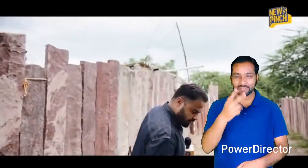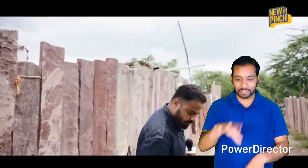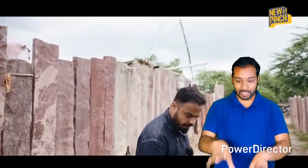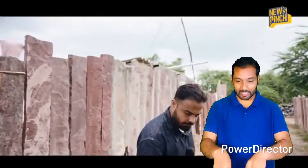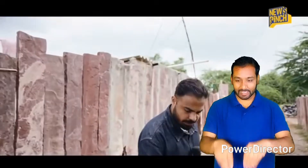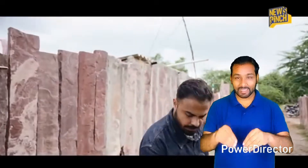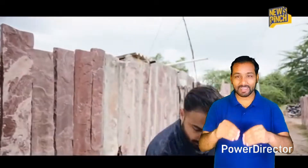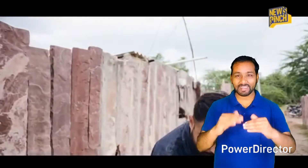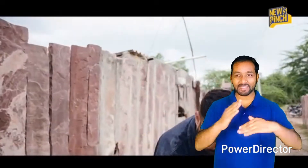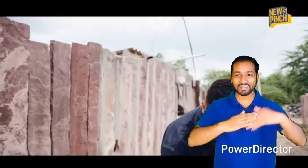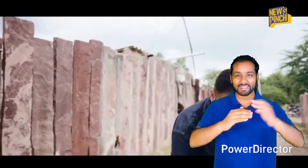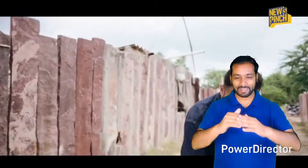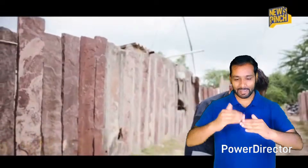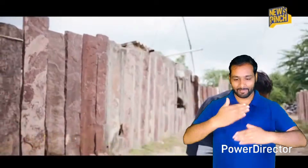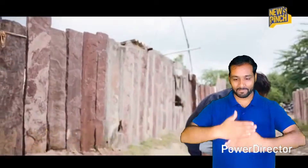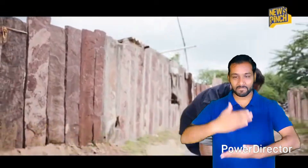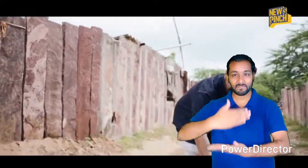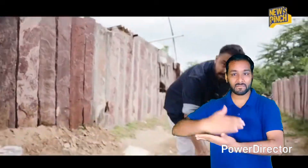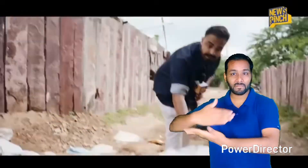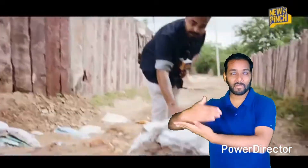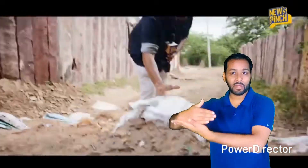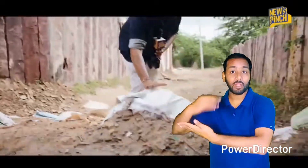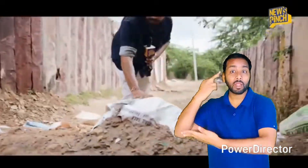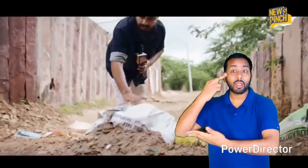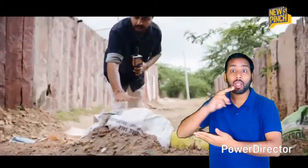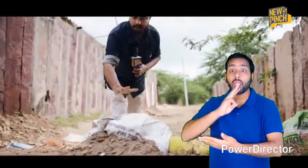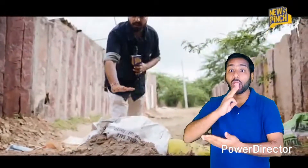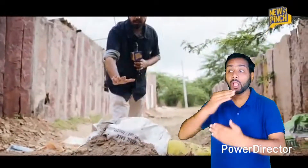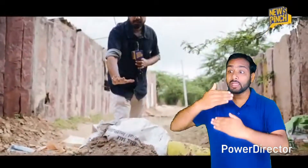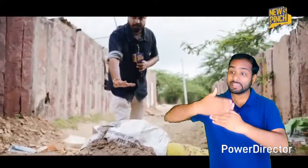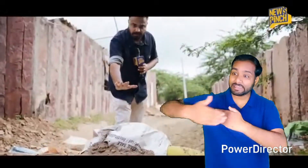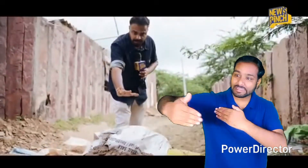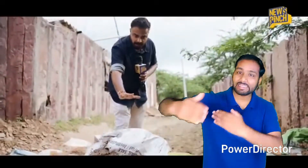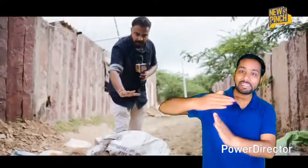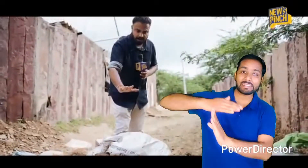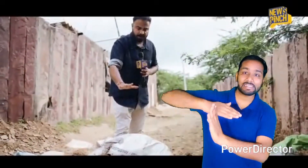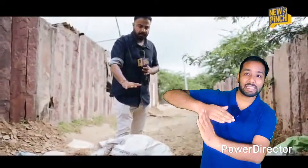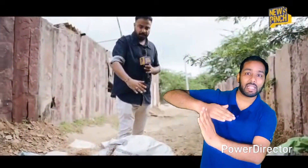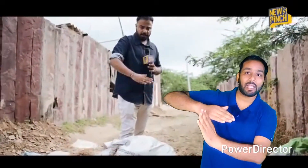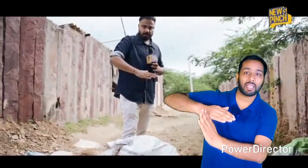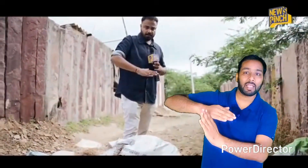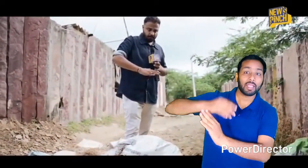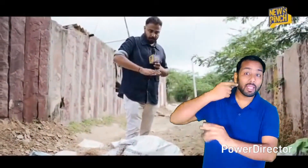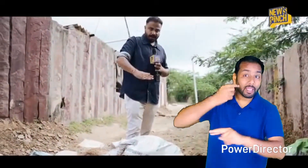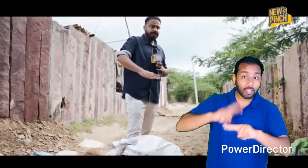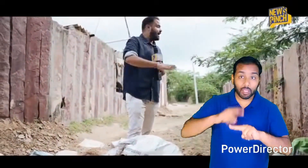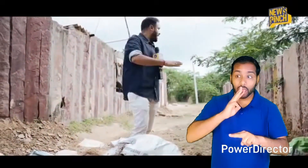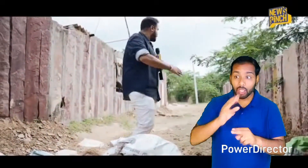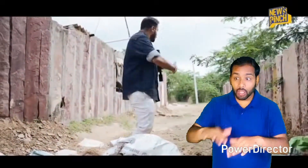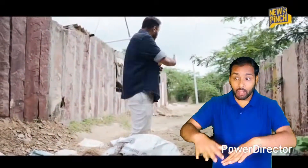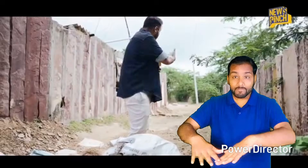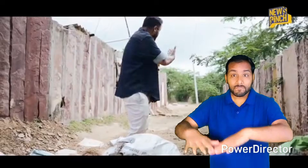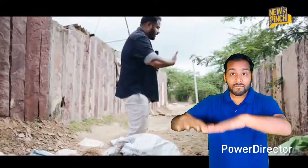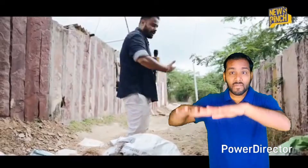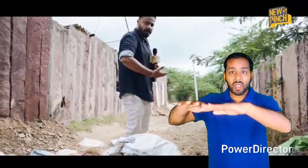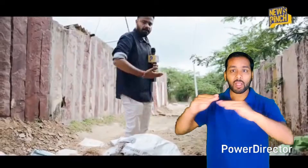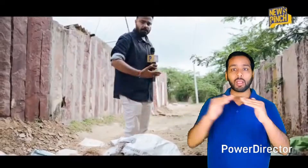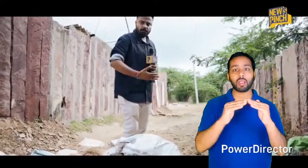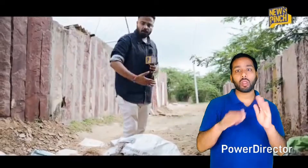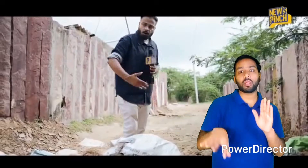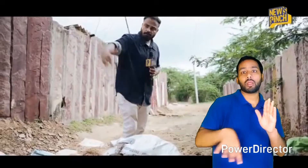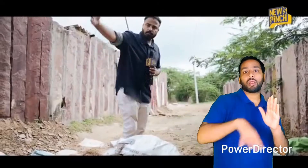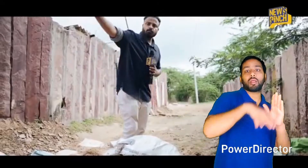ये जो मिट्टी आप देख रहे हैं, ये जो बोरियां लगाई गई, ये जो बंधा है, ये इसीलिए लगाया गया था कि पानी ना आए, क्योंकि पानी